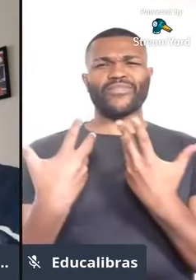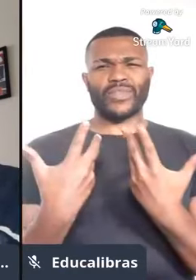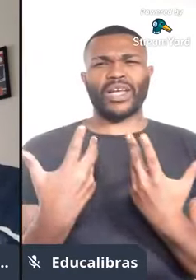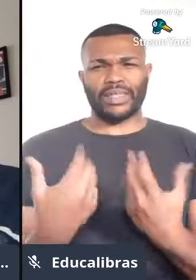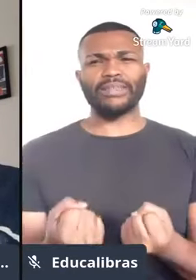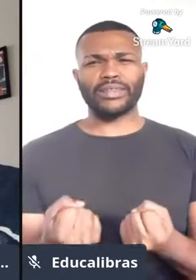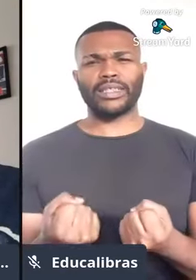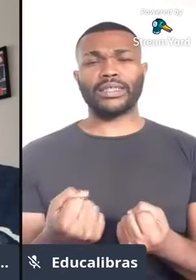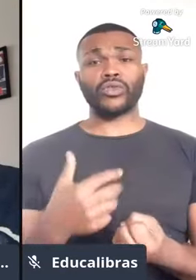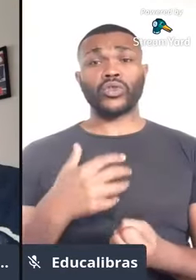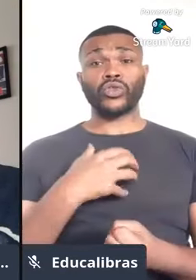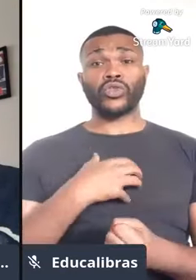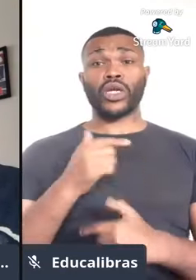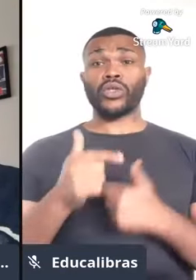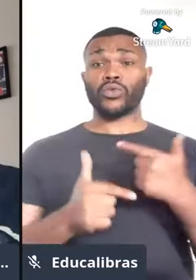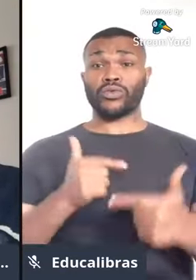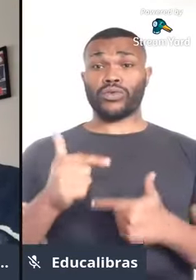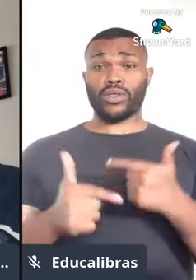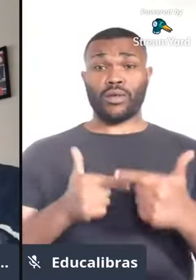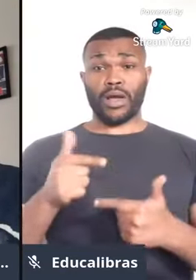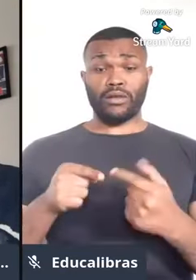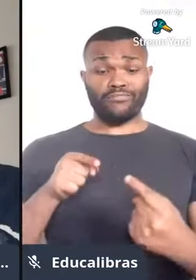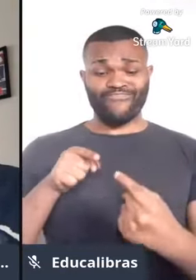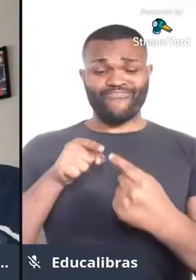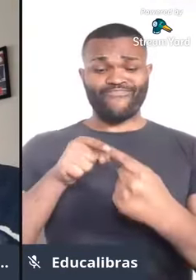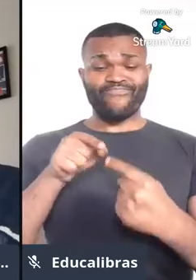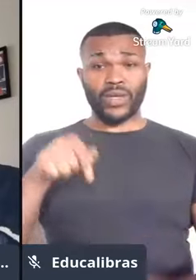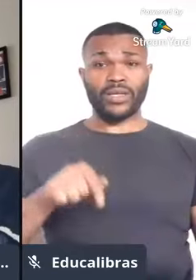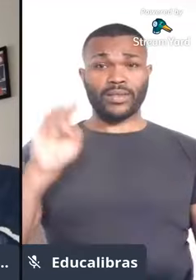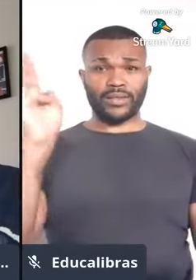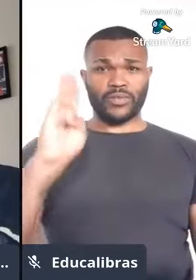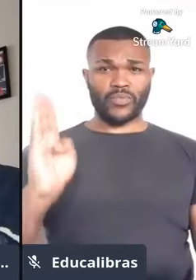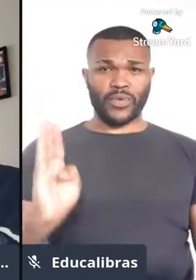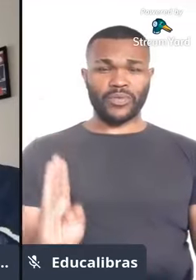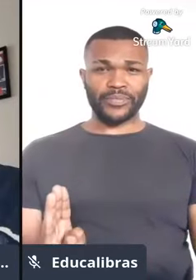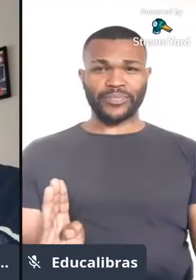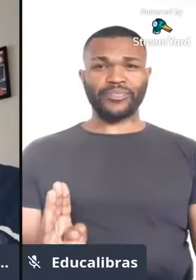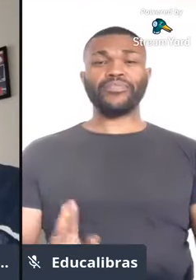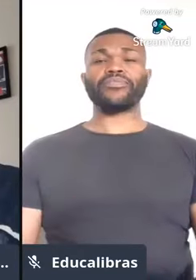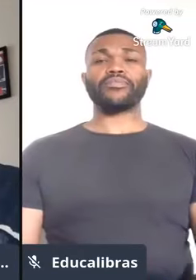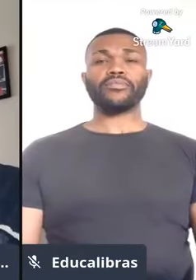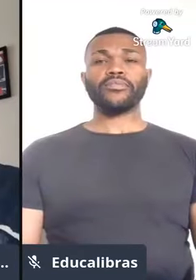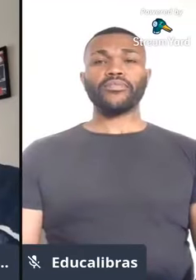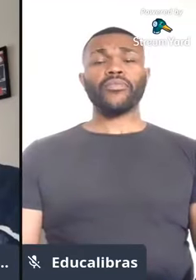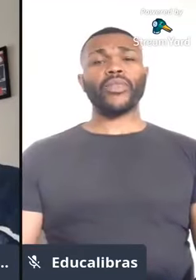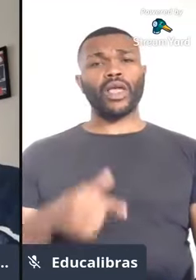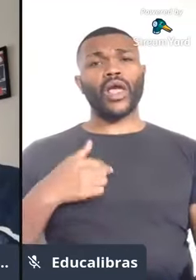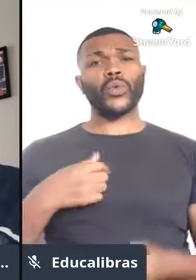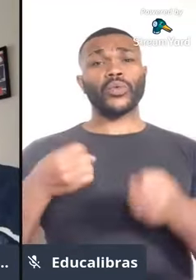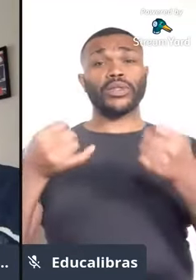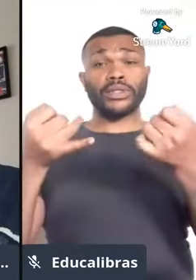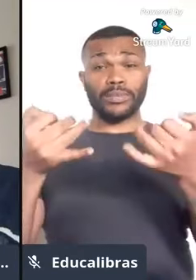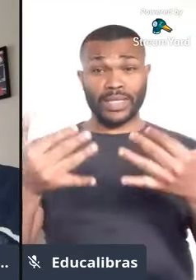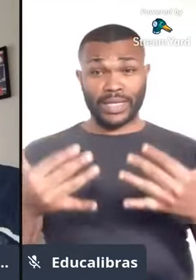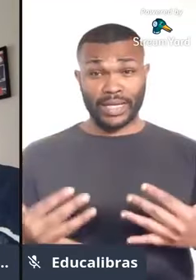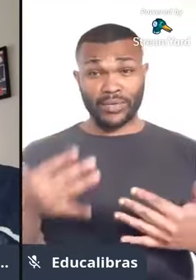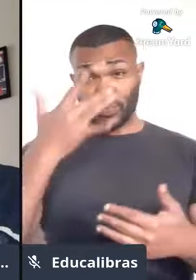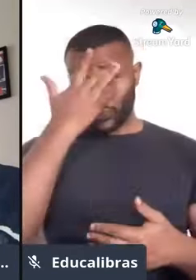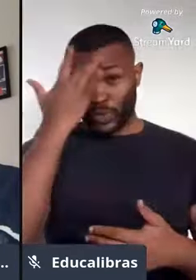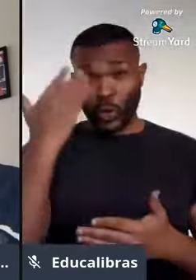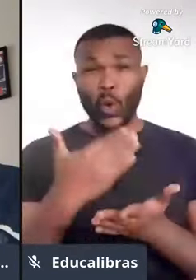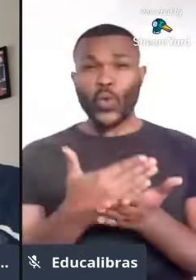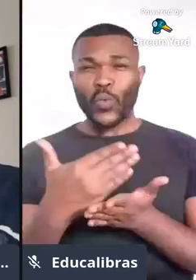ou seja, a importância de São Paulo para o Brasil. Então, eu estou dizendo isso só para... Estou dando um introito para as pessoas irem entrando, já estamos